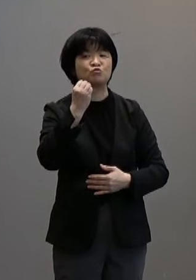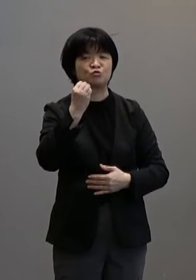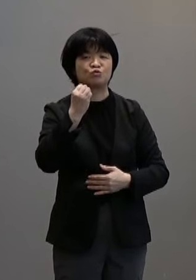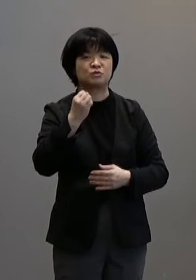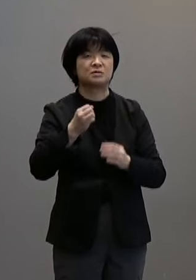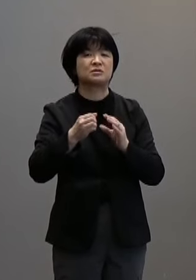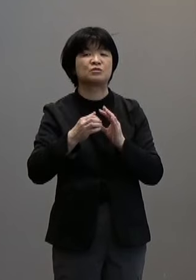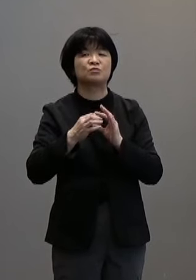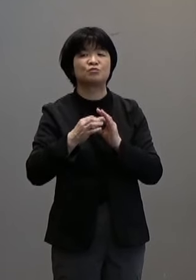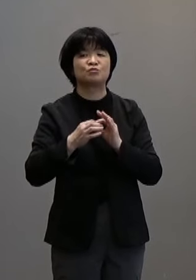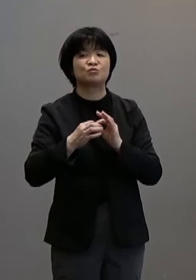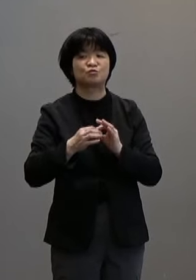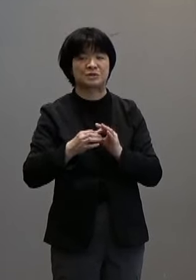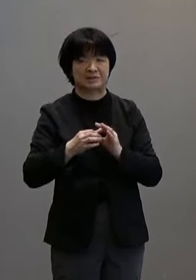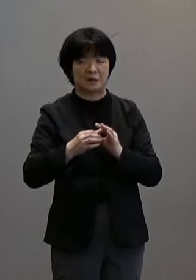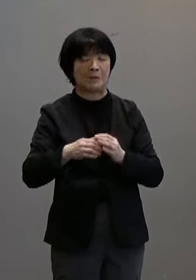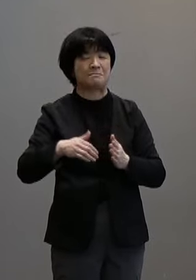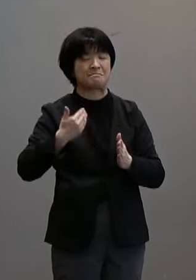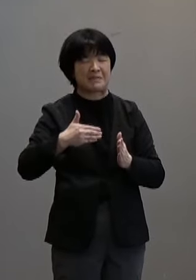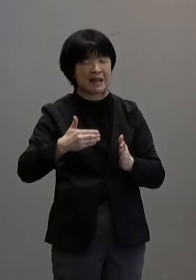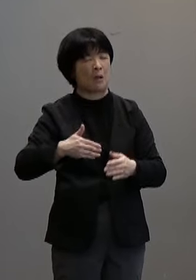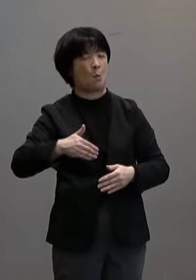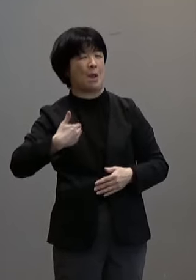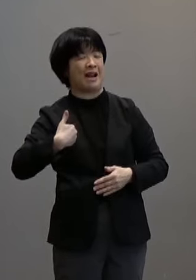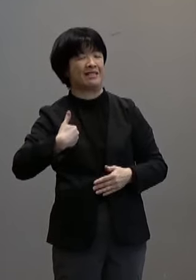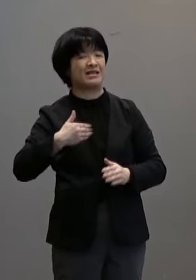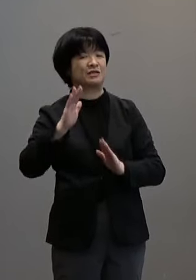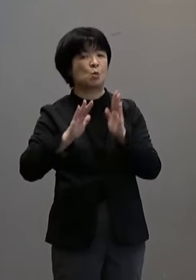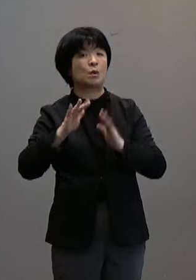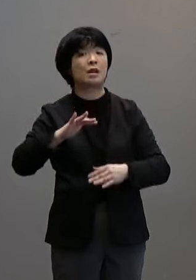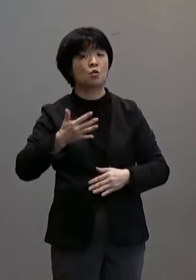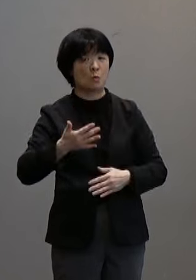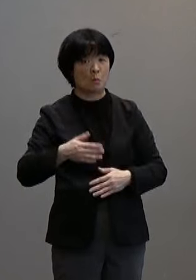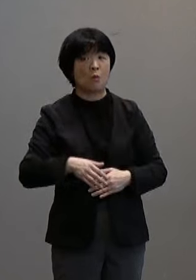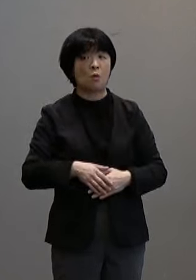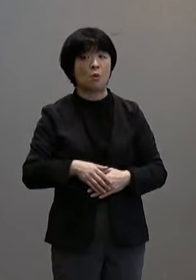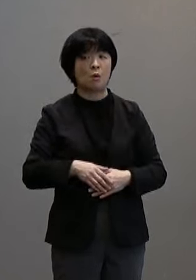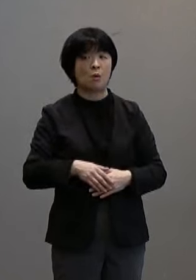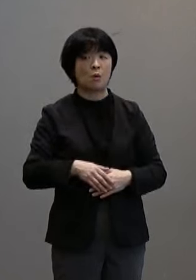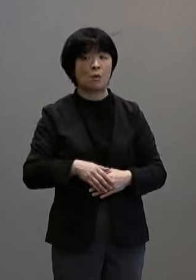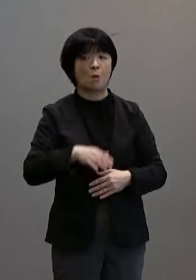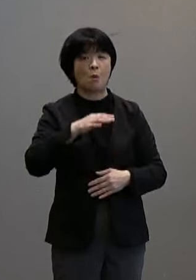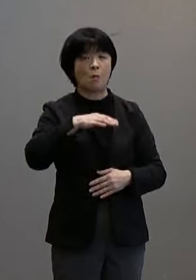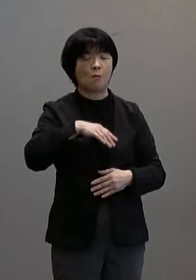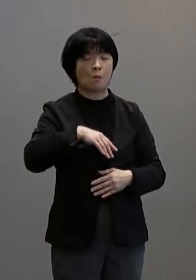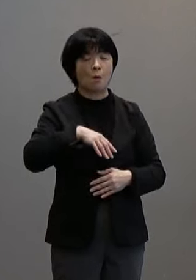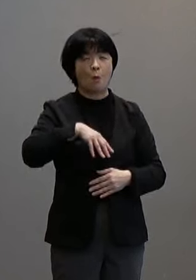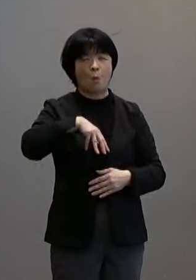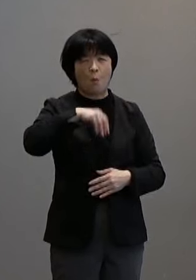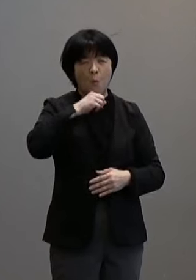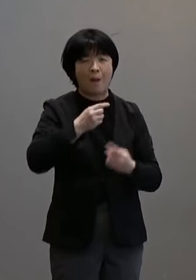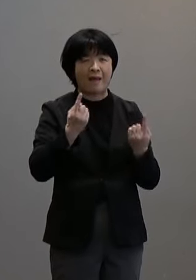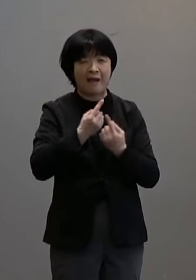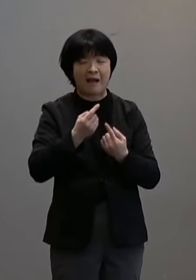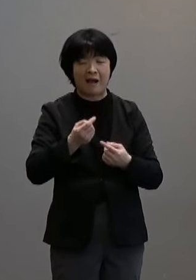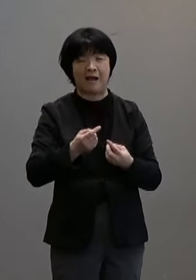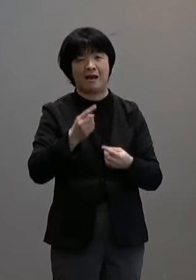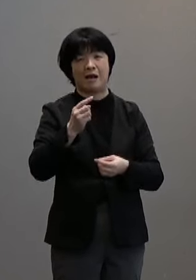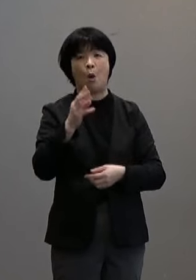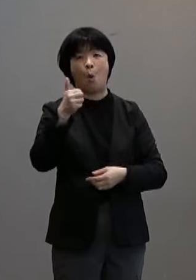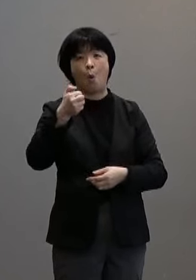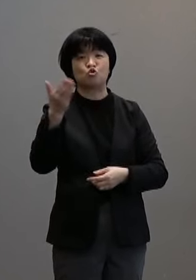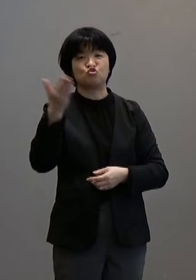態が進行しているところですので分からないところがあると思います。高齢化がやはり 50% を超えているところでですね、被